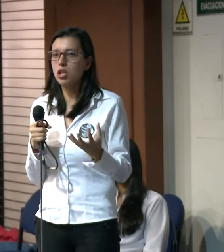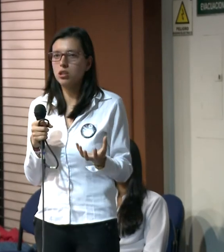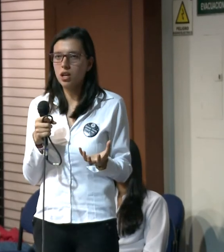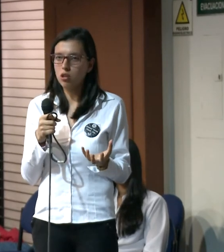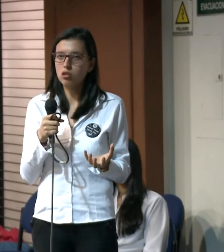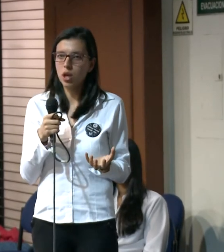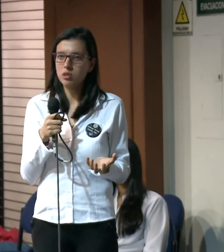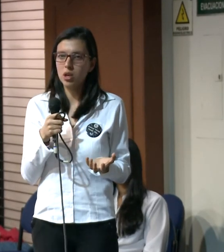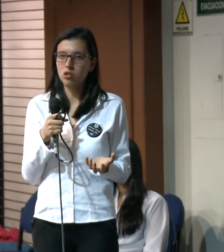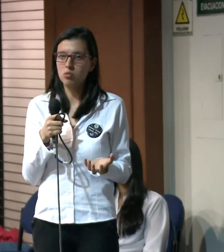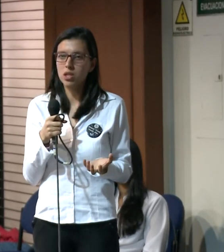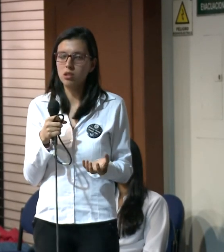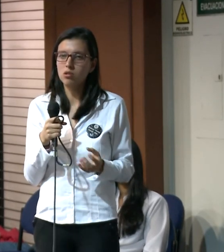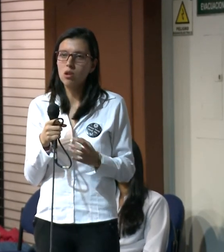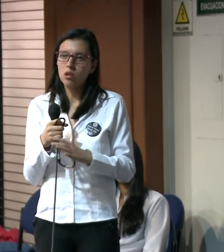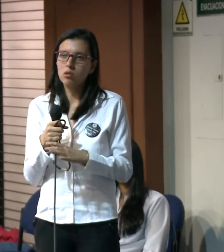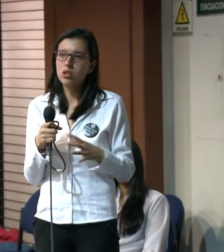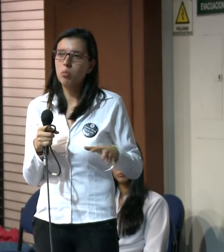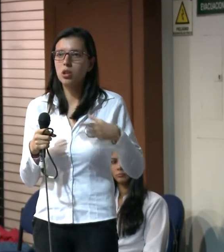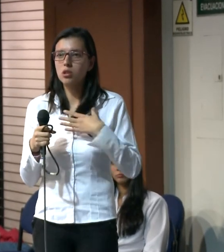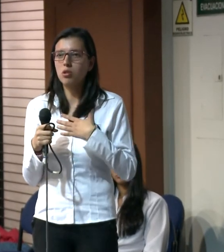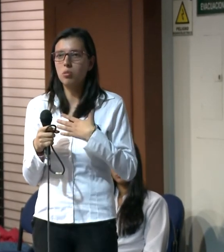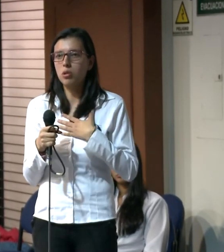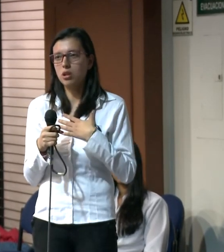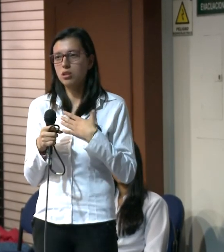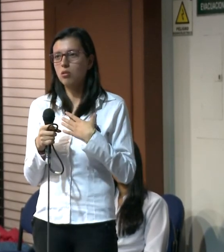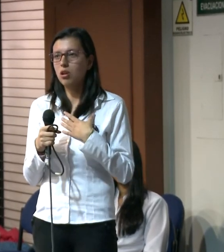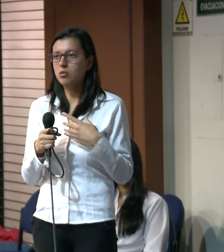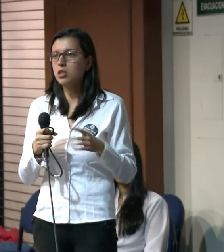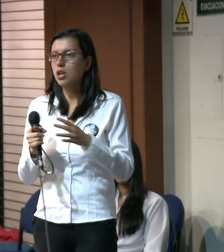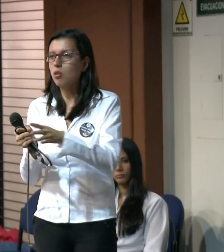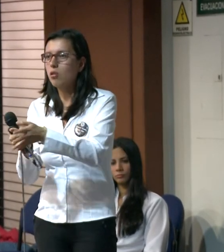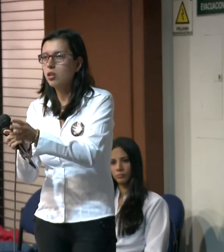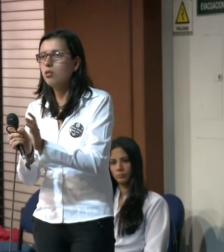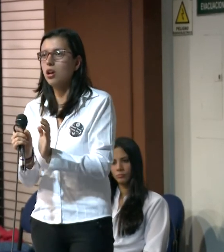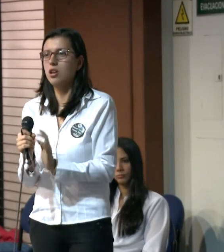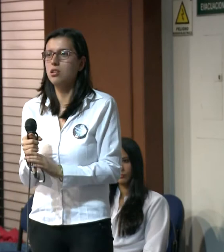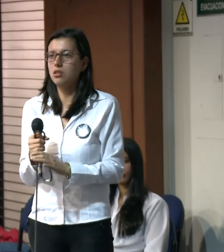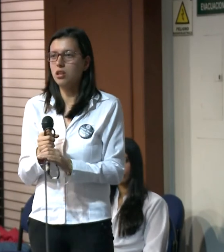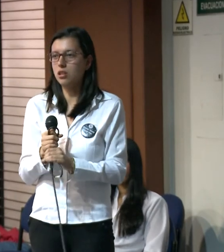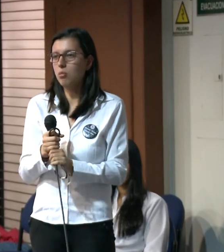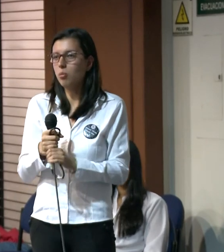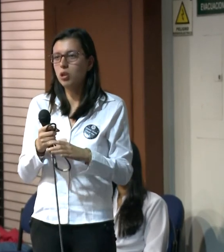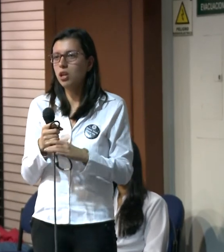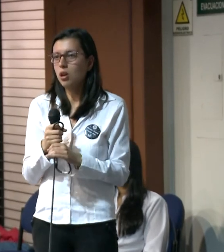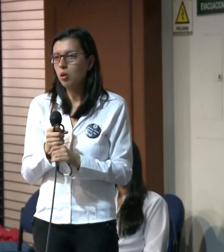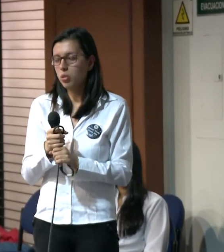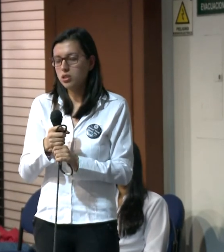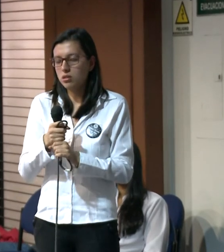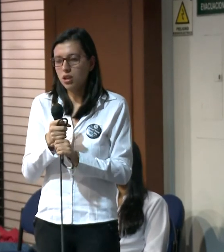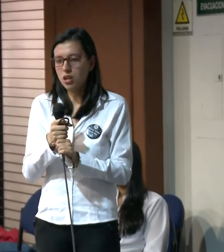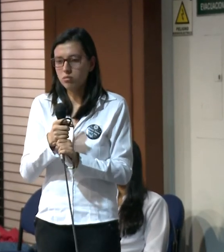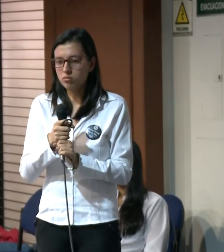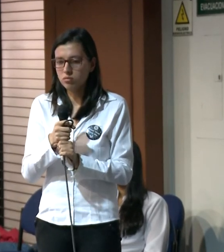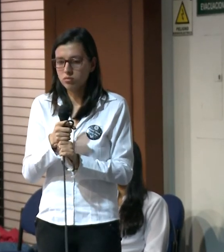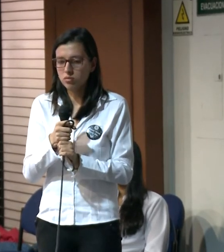se conozcan los aspectos básicos. No es que porque soy, educadora especial no voy a tocar este tema, porque,